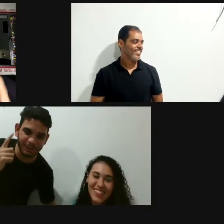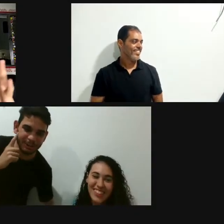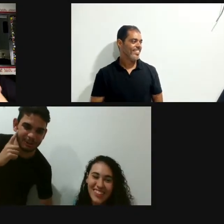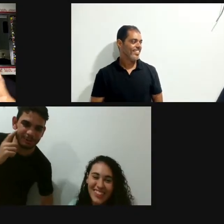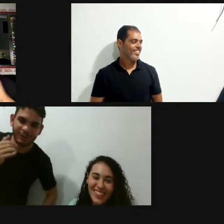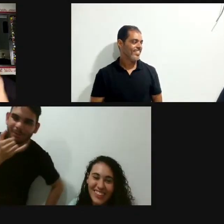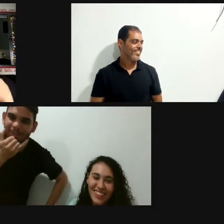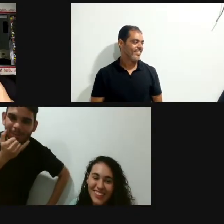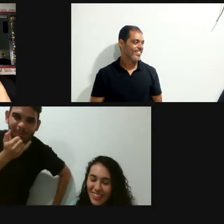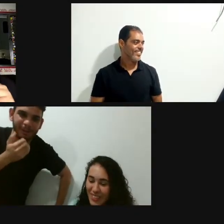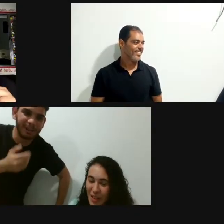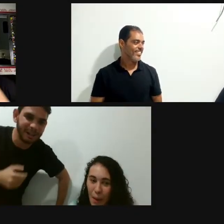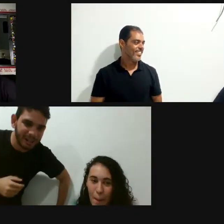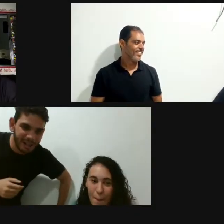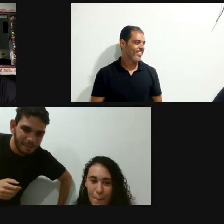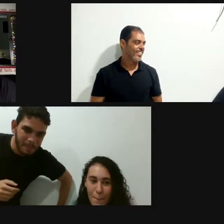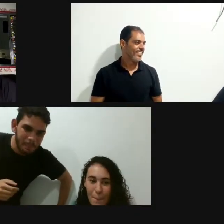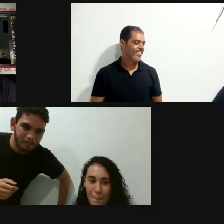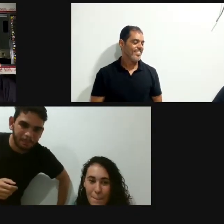tô trabalho.